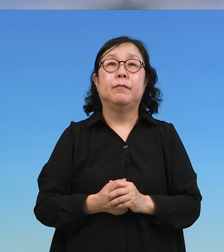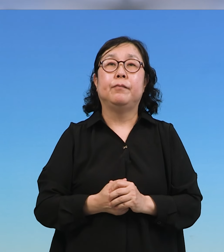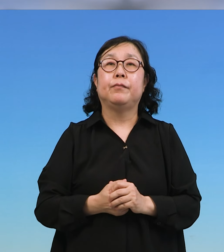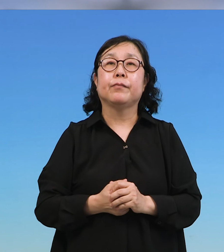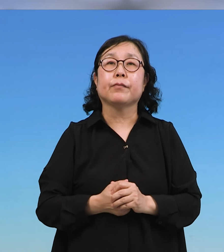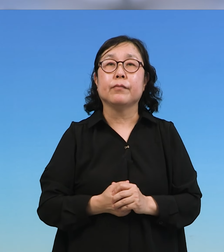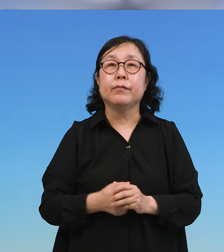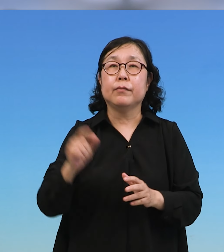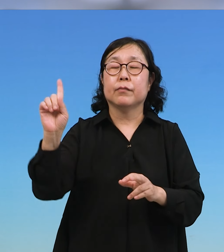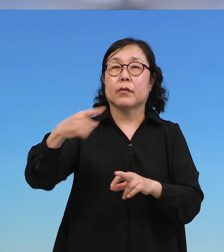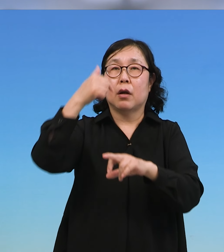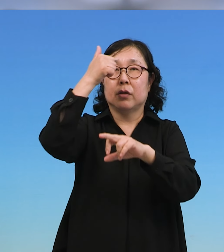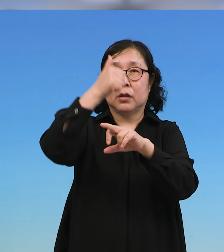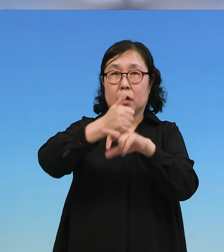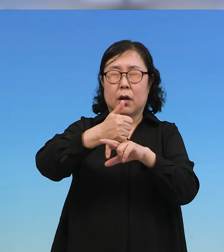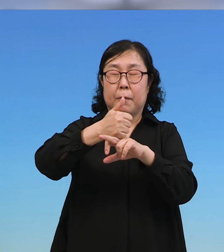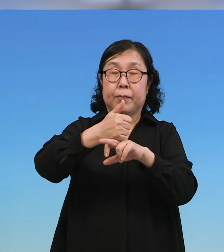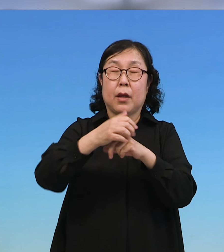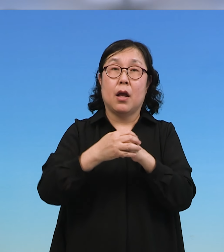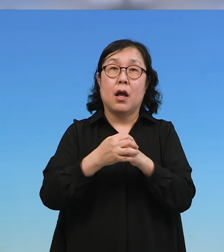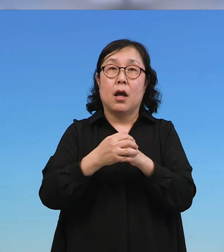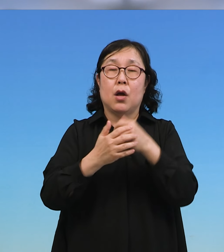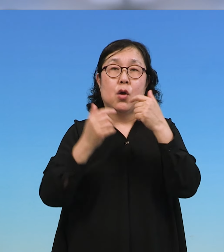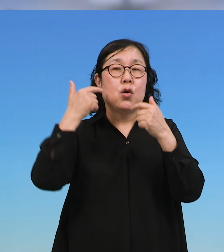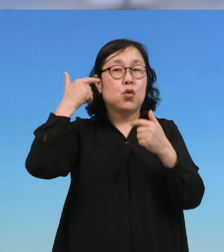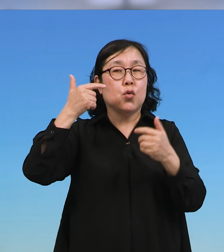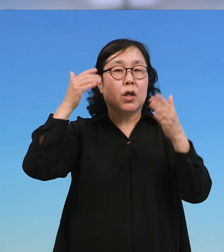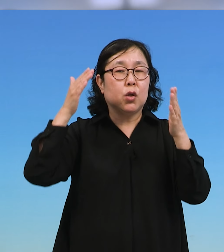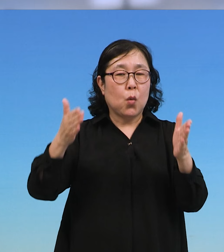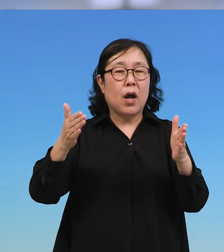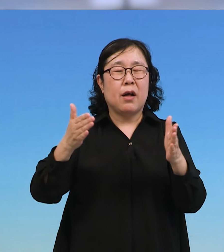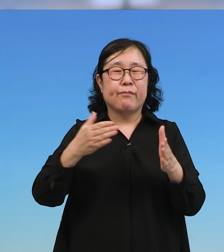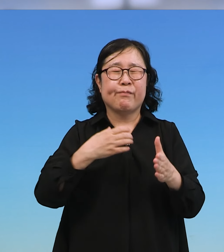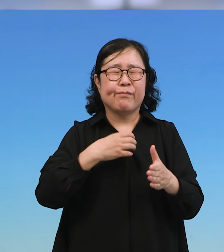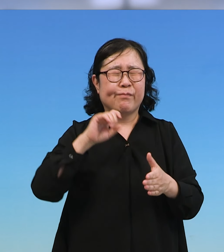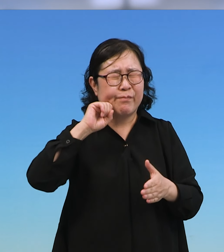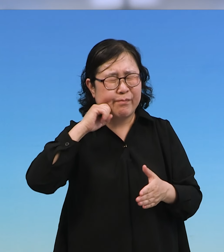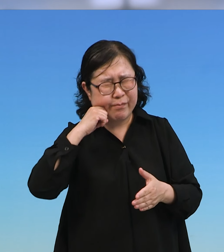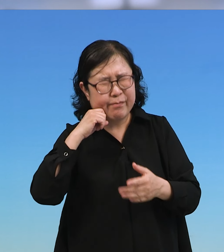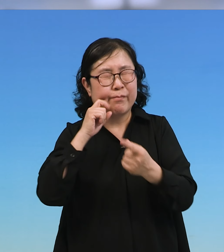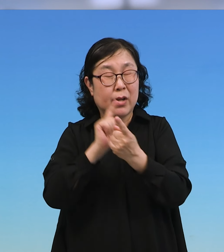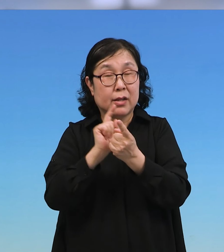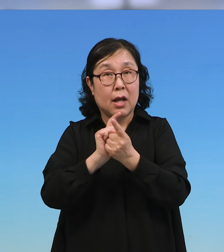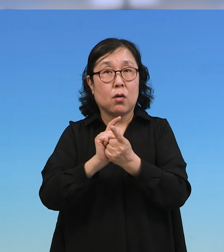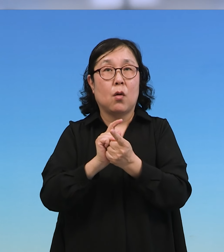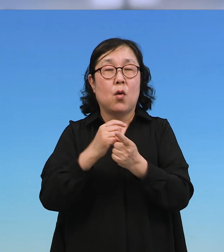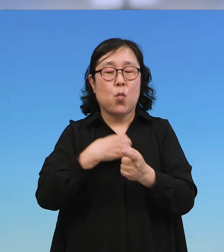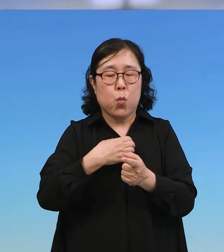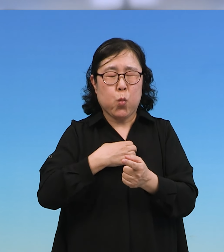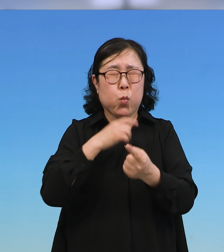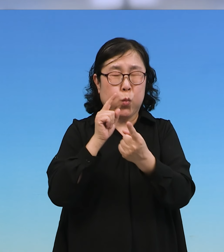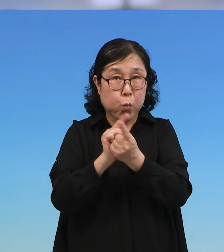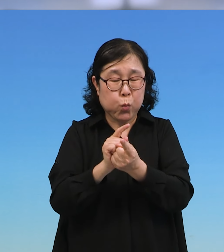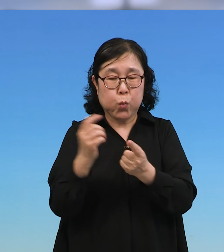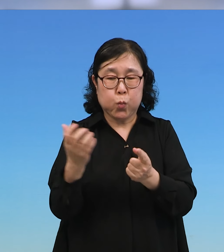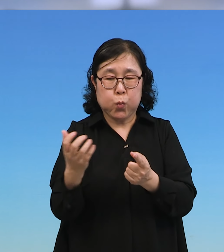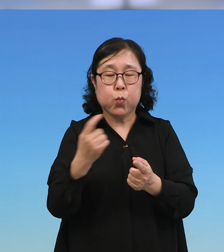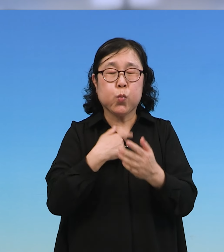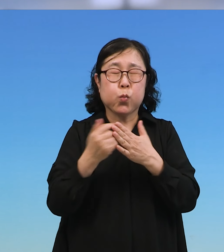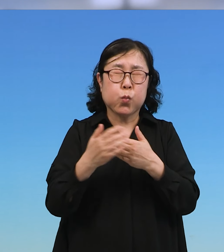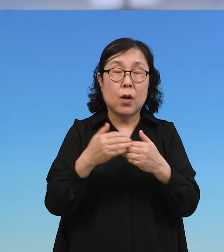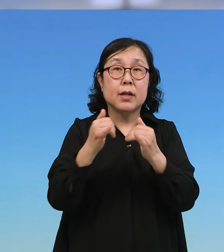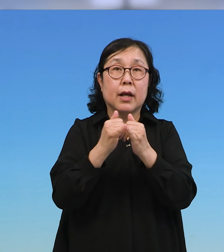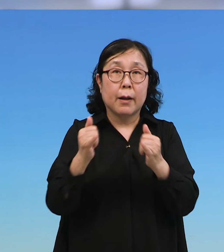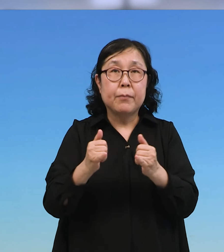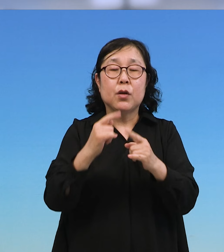다윗처럼 엿새 동안 위기를 만나가지고 어려움을 만나고 참 아픔을 겪고 이런 사람들이 교회로 몰려올